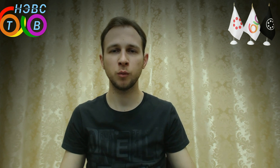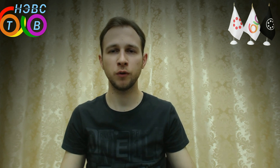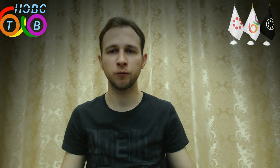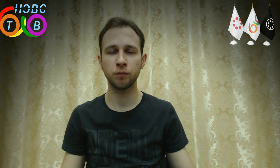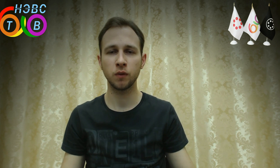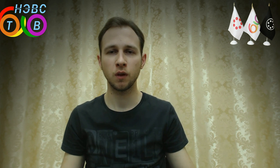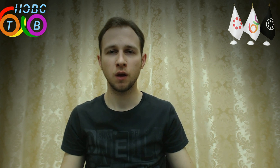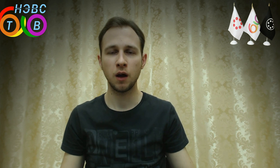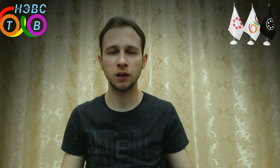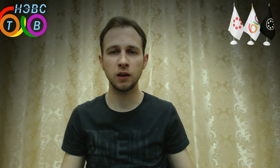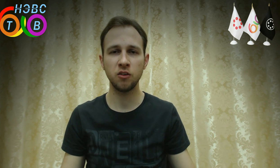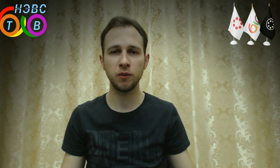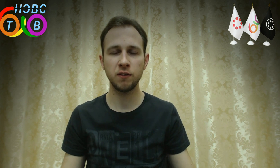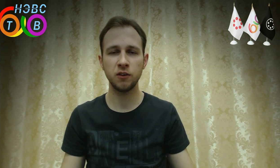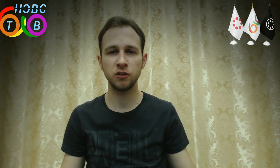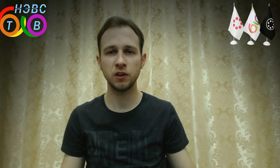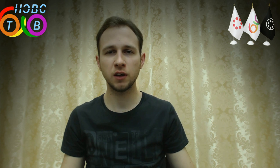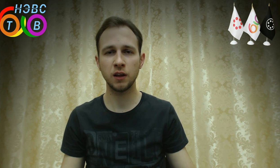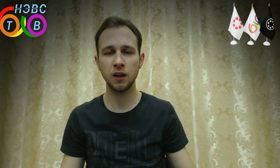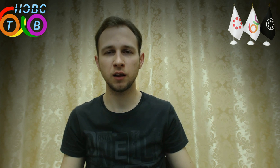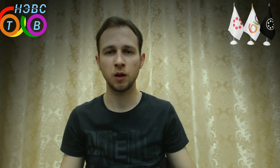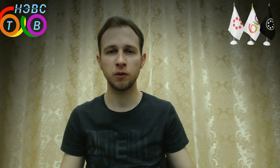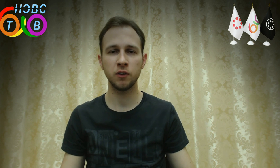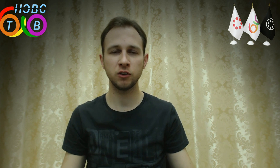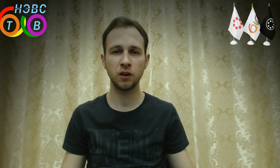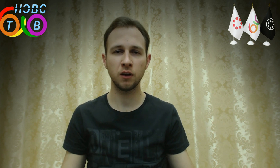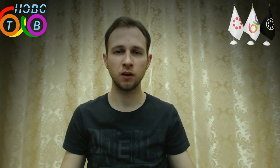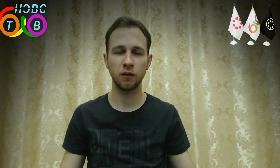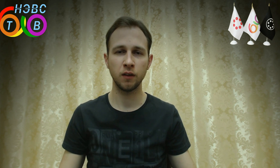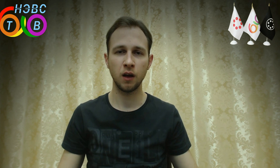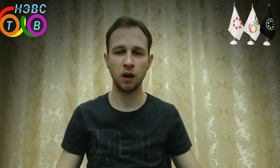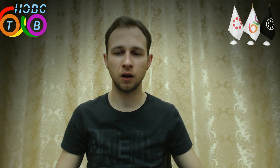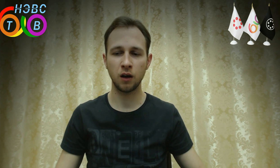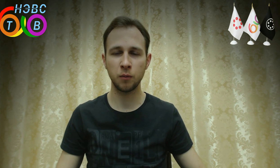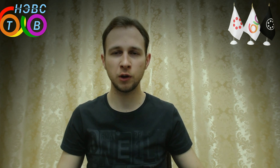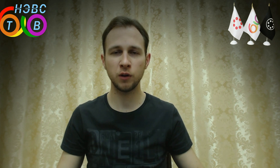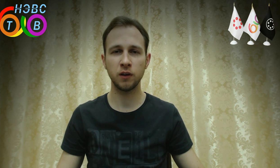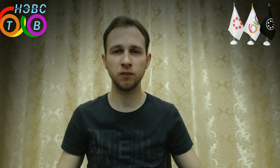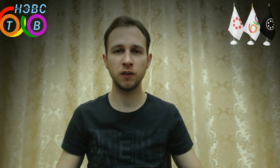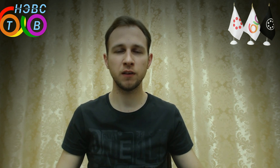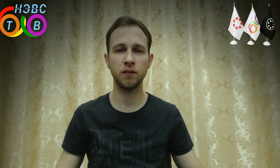чтобы открылись специфические каналы, произошла определенная концентрация